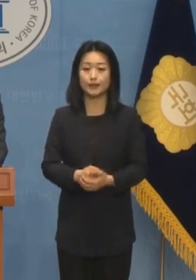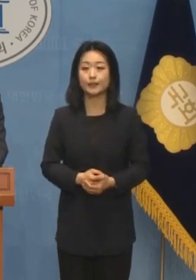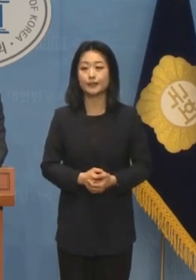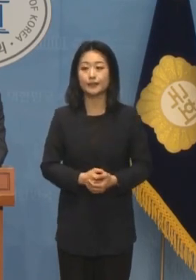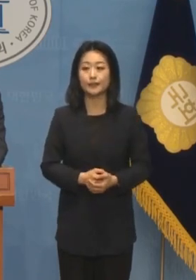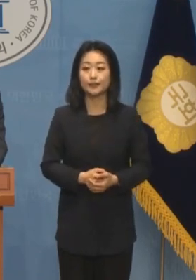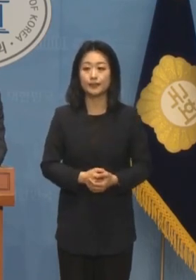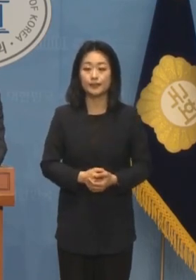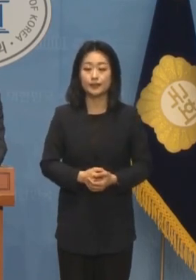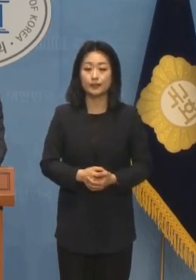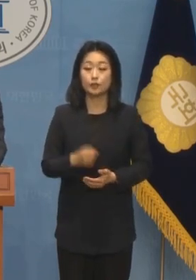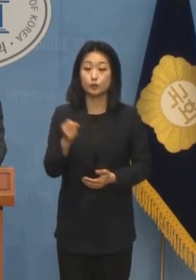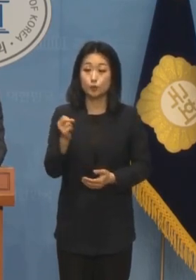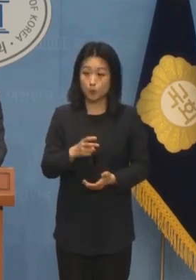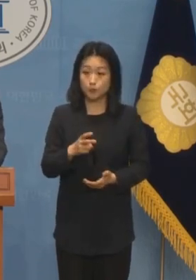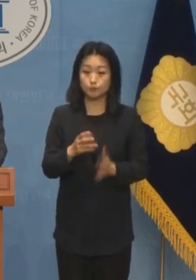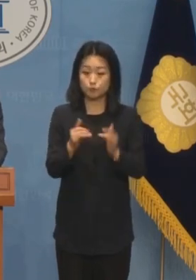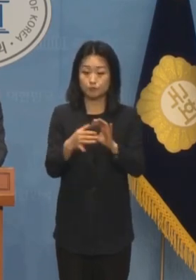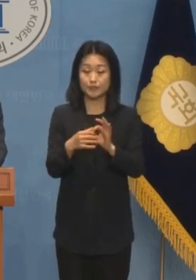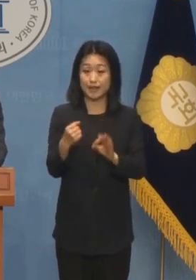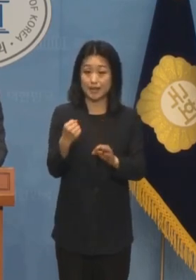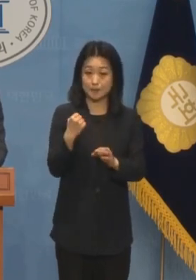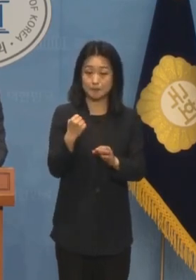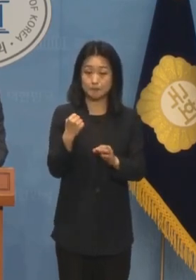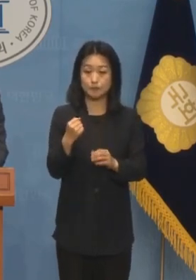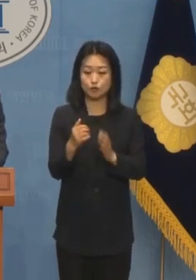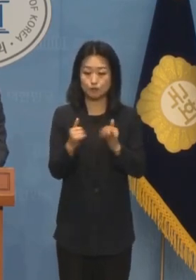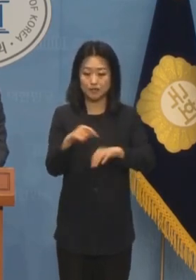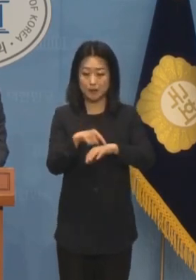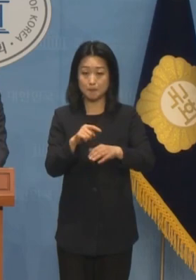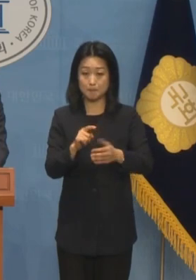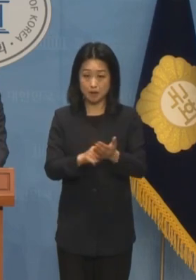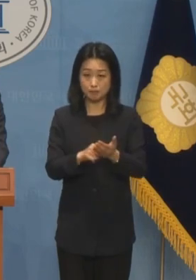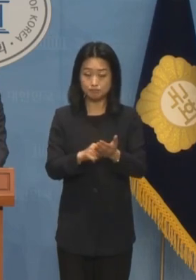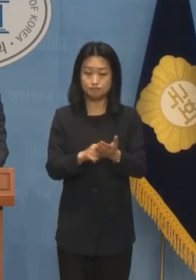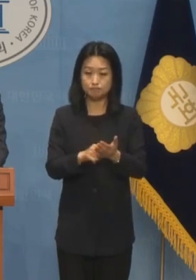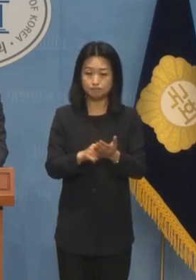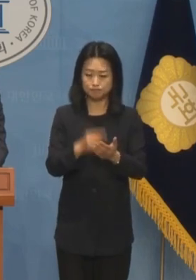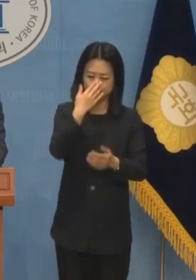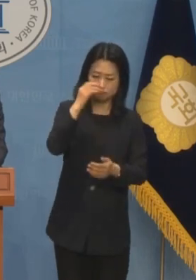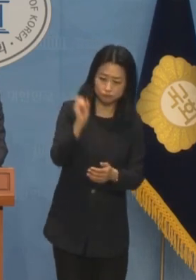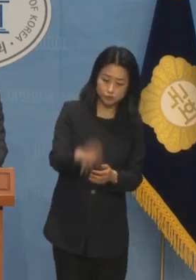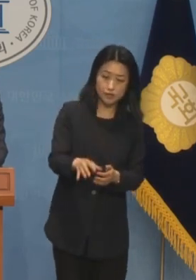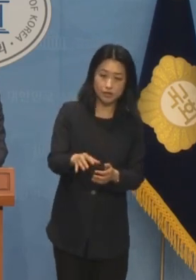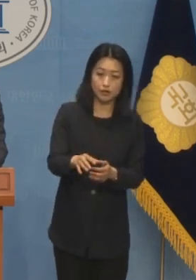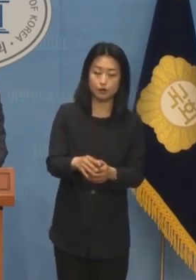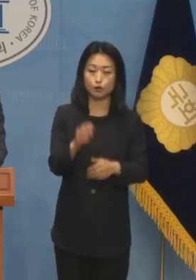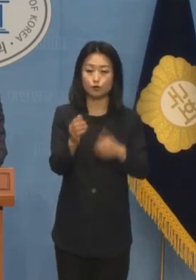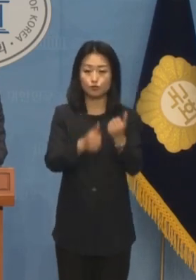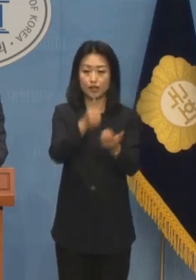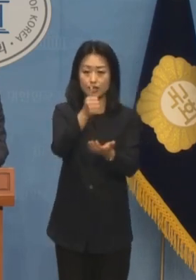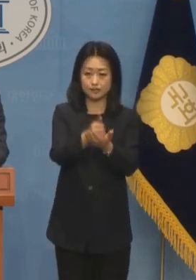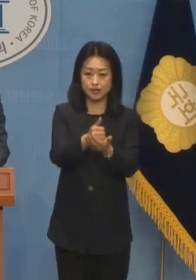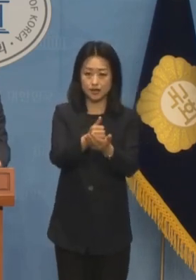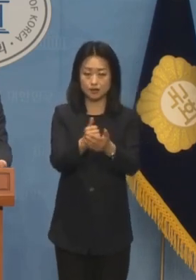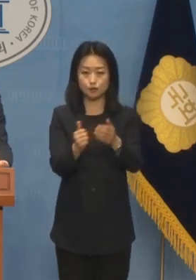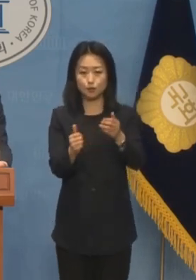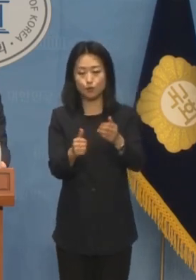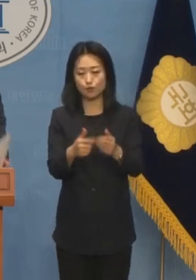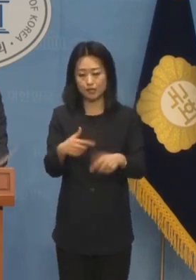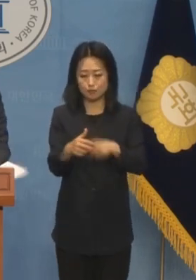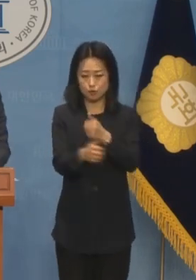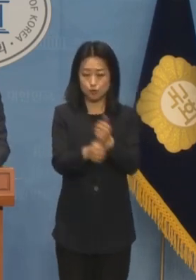합니다 그런데 또다시 국민의 임은 미를 거스리고 원구성을 방해하려 하고